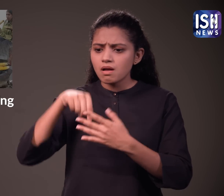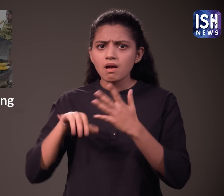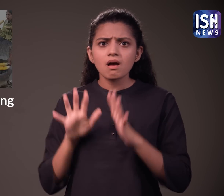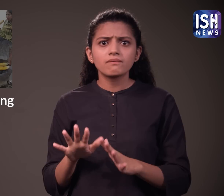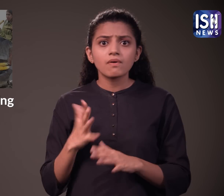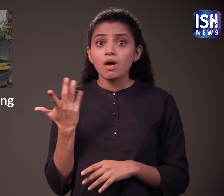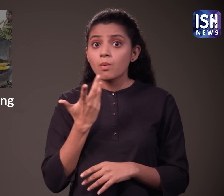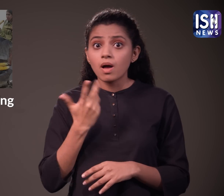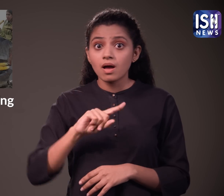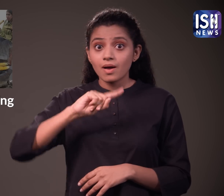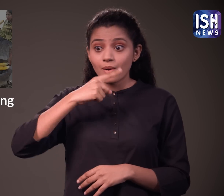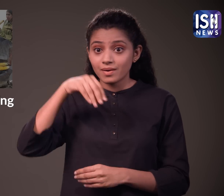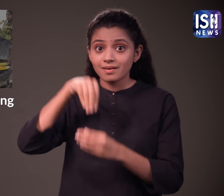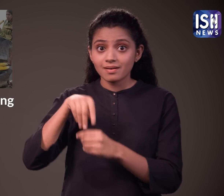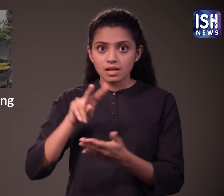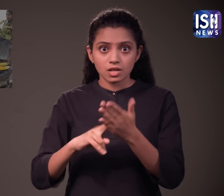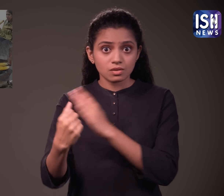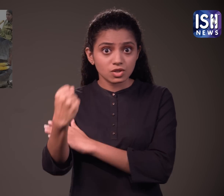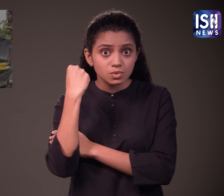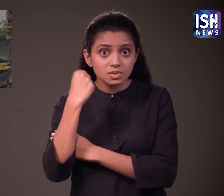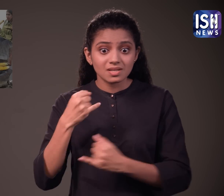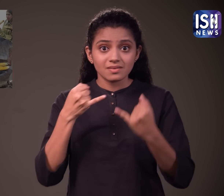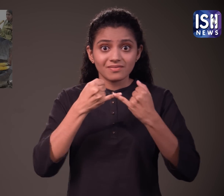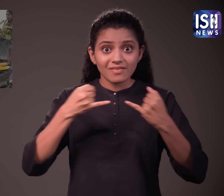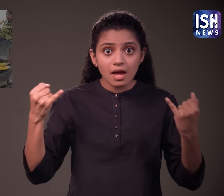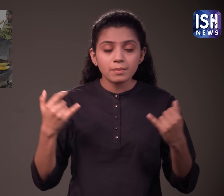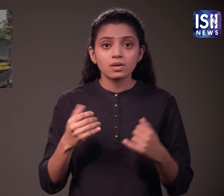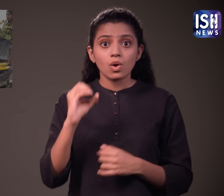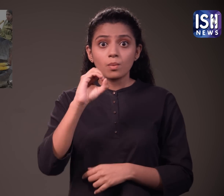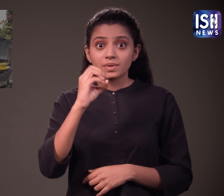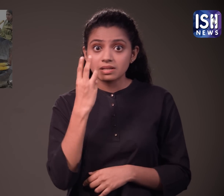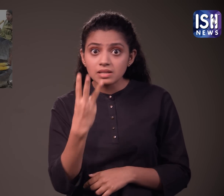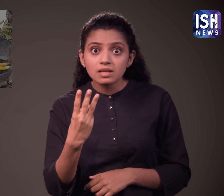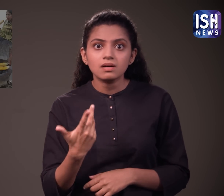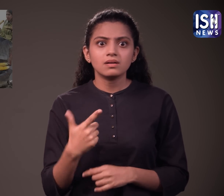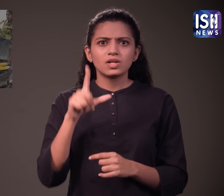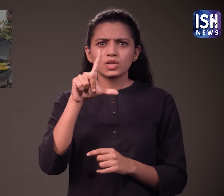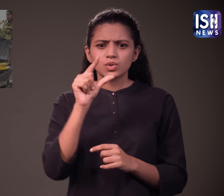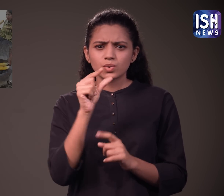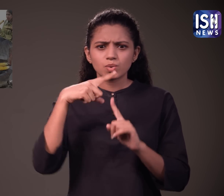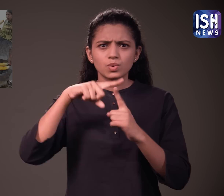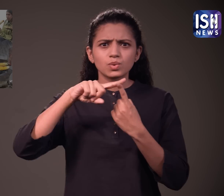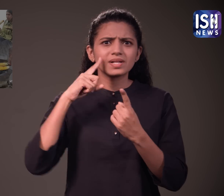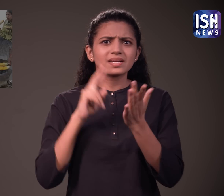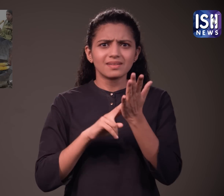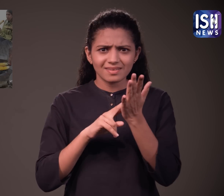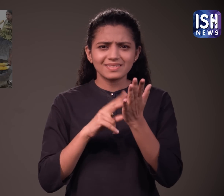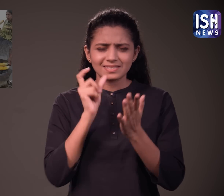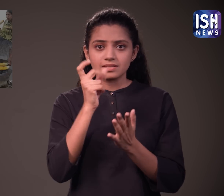ल्यूटिन से भरपूर है जो आपके LDL, यानि खराब कॉलेस्टरॉल के स्टर को कम कर सकता